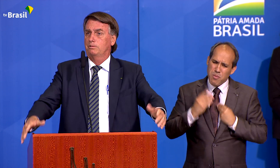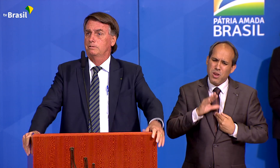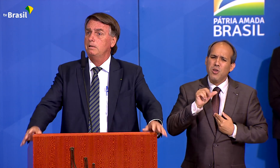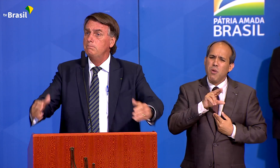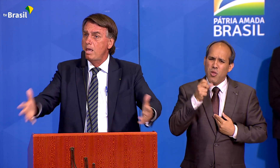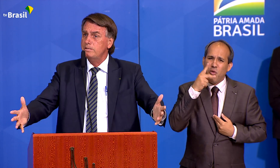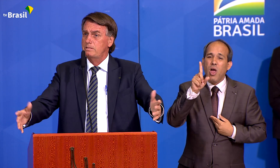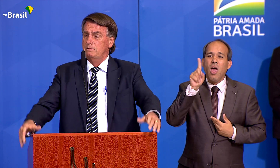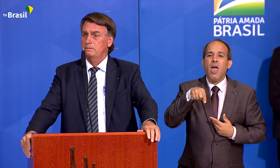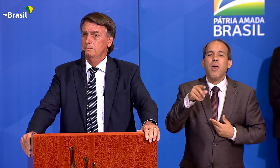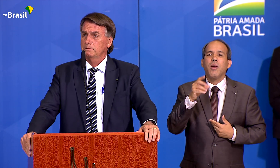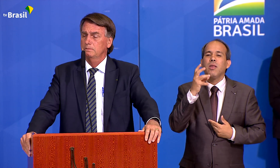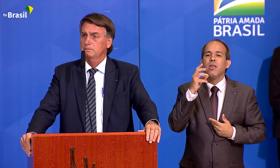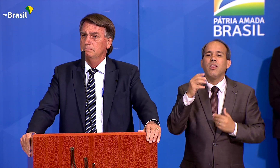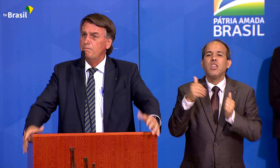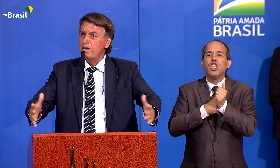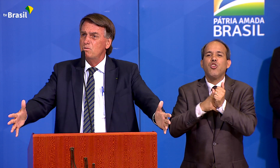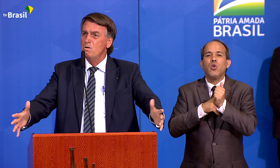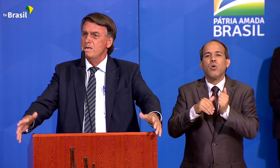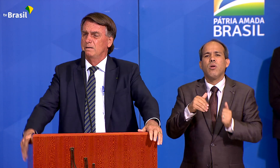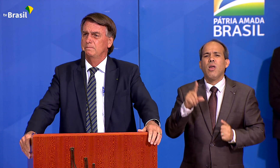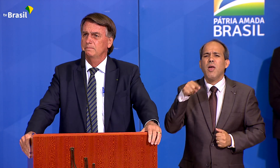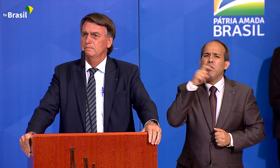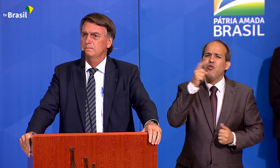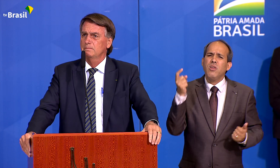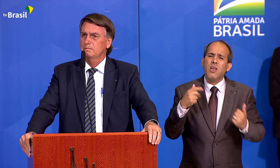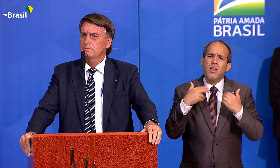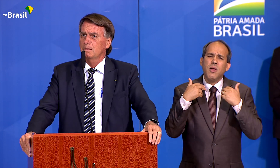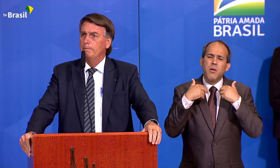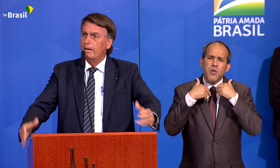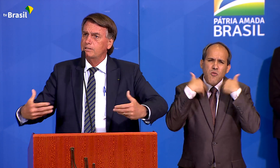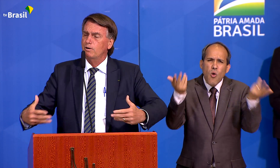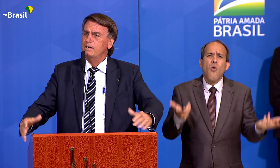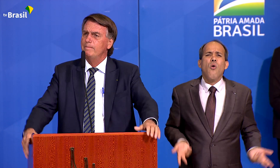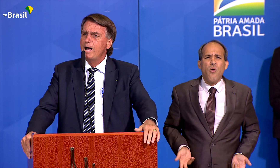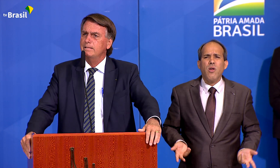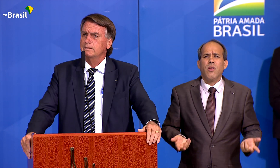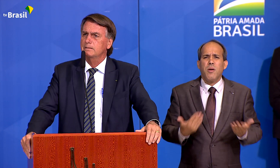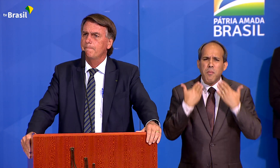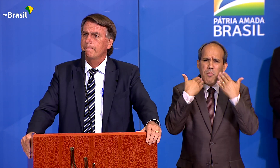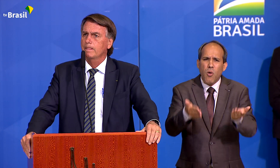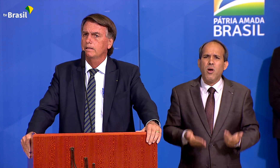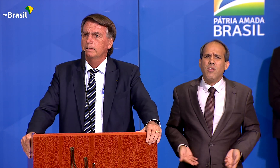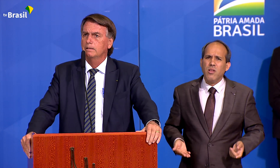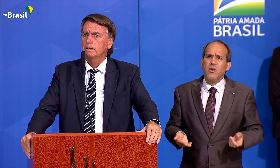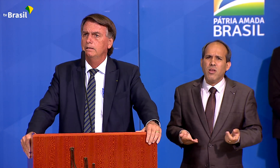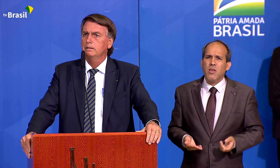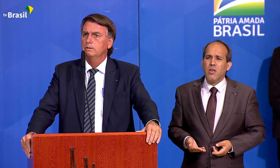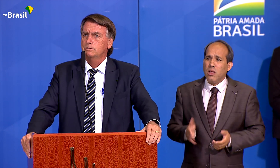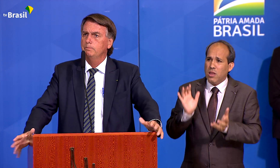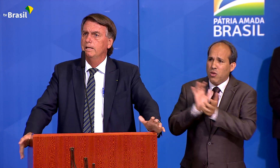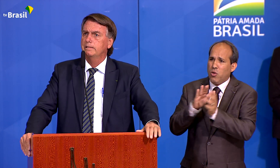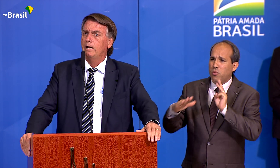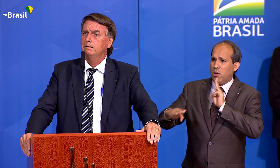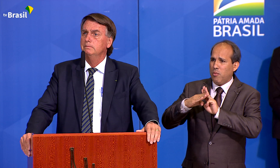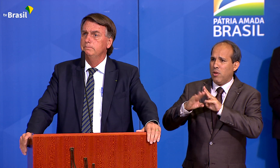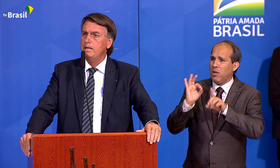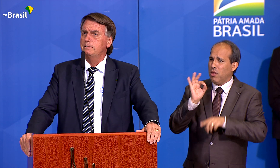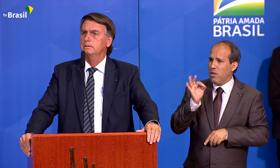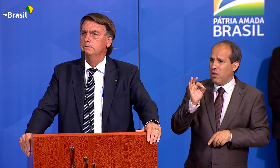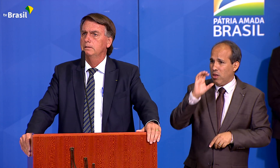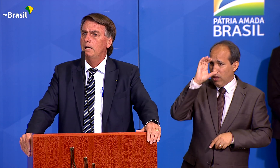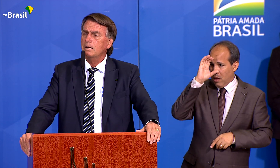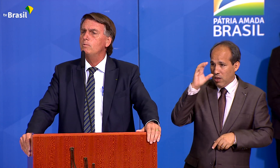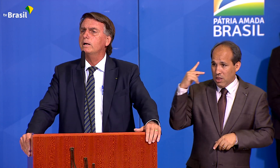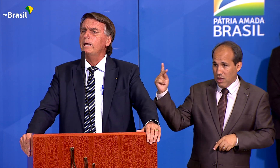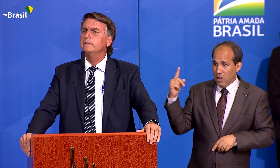Barroso quando diz que vocês vão mente uma vergonha e para as forças armadas Hum seu militar